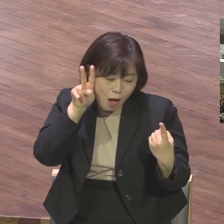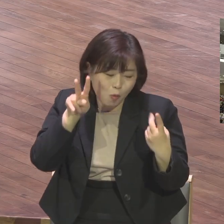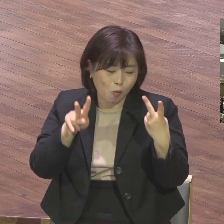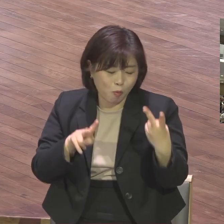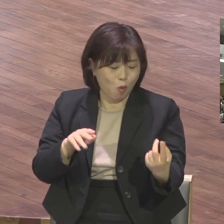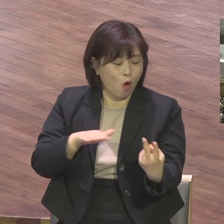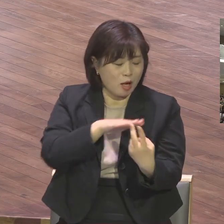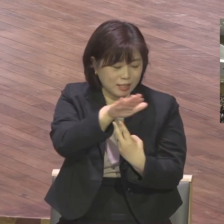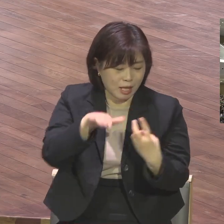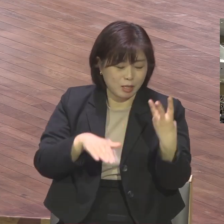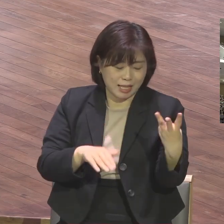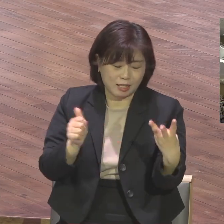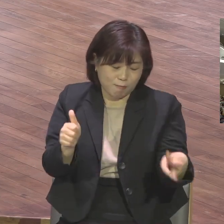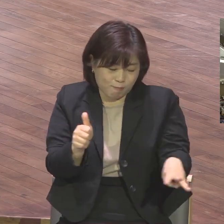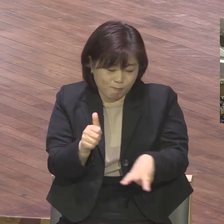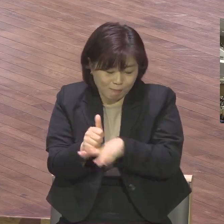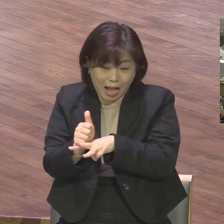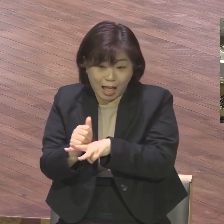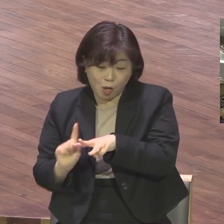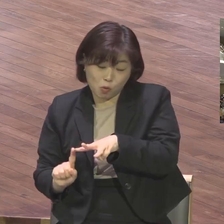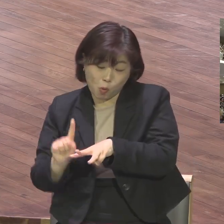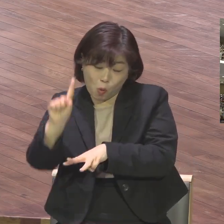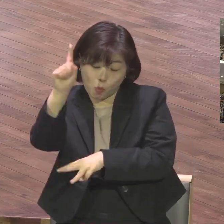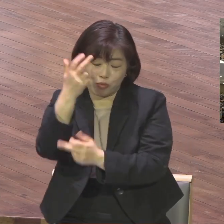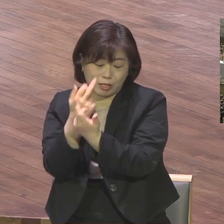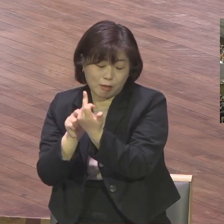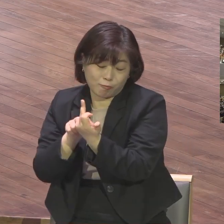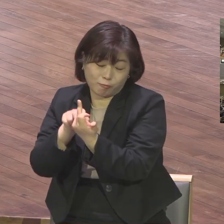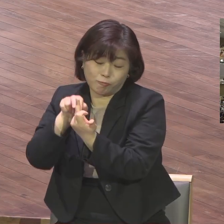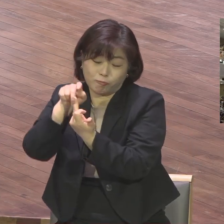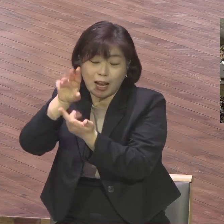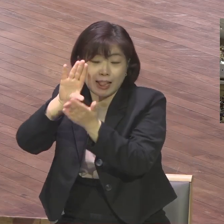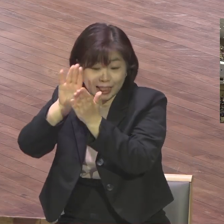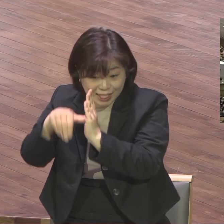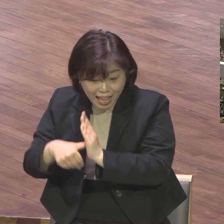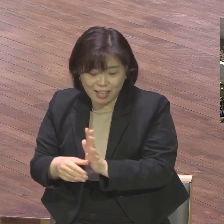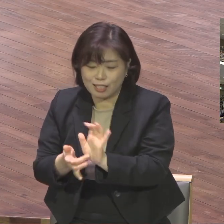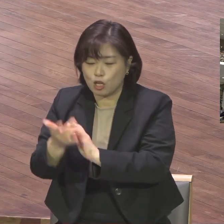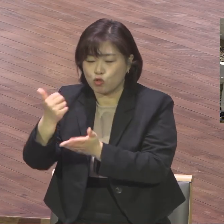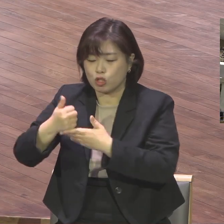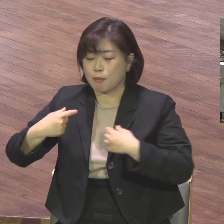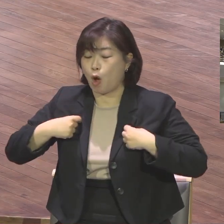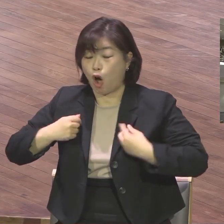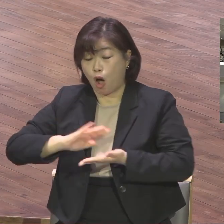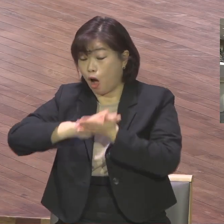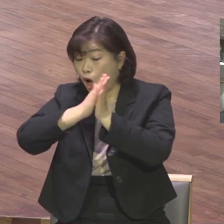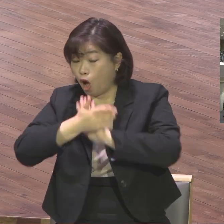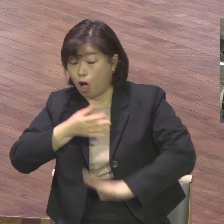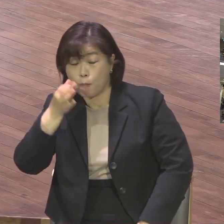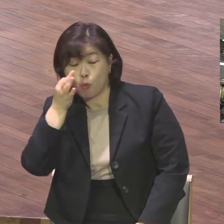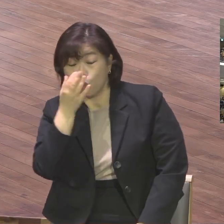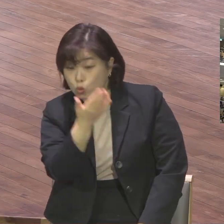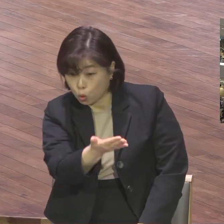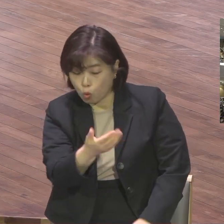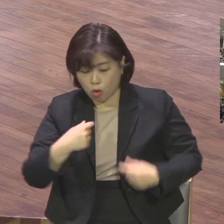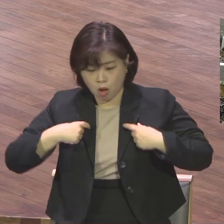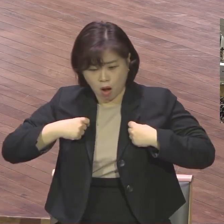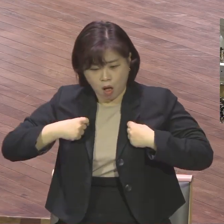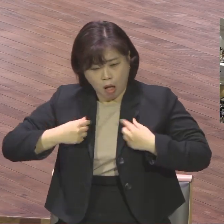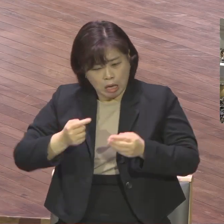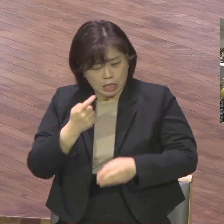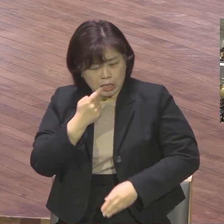앞에서 변형되사 그 옷이 광채가 나며 세상에서 빨래하는 자가 그렇게 희게 할 수 없을 만큼